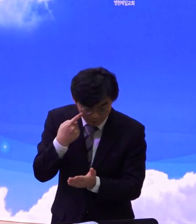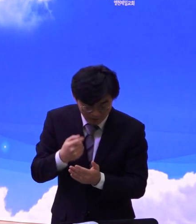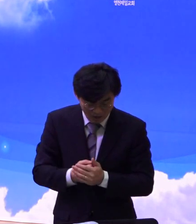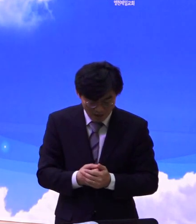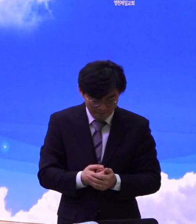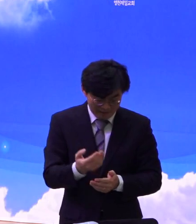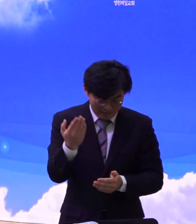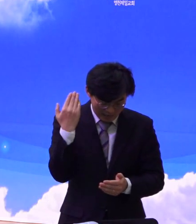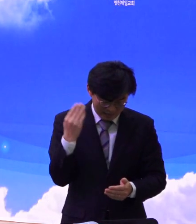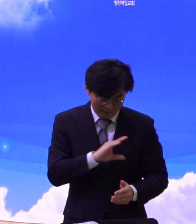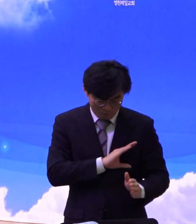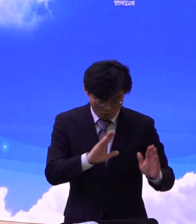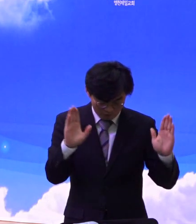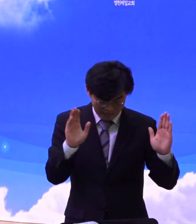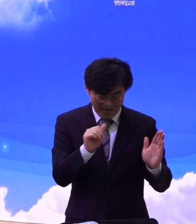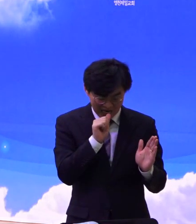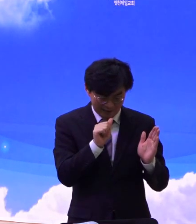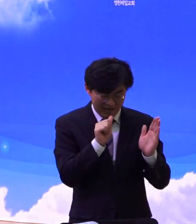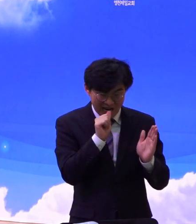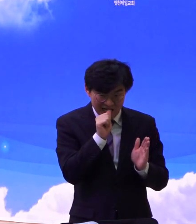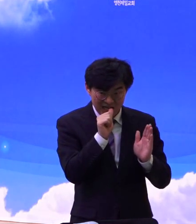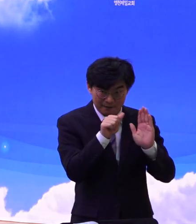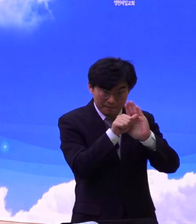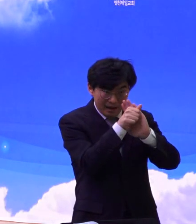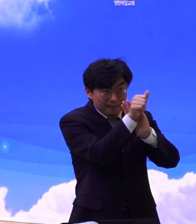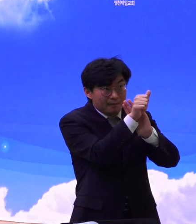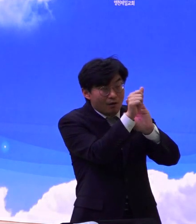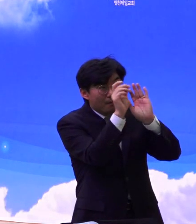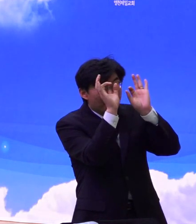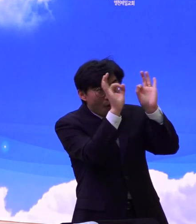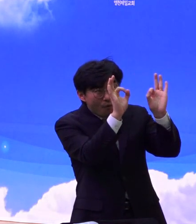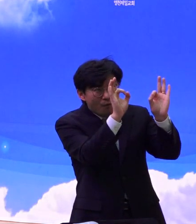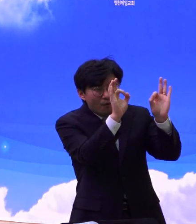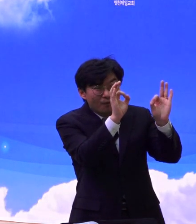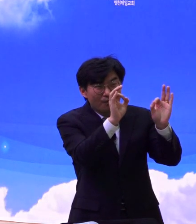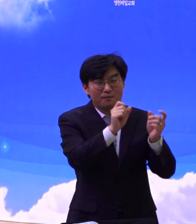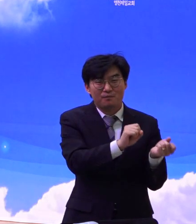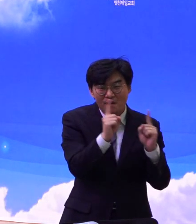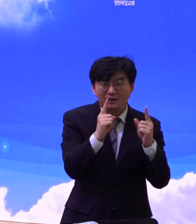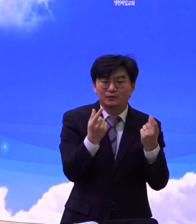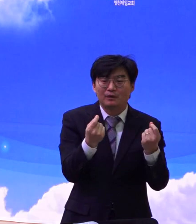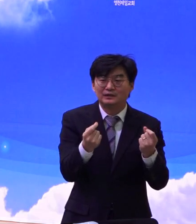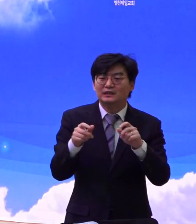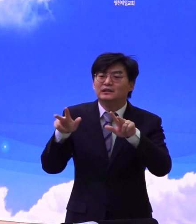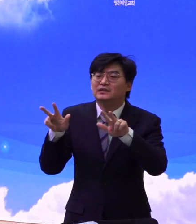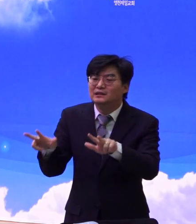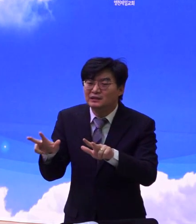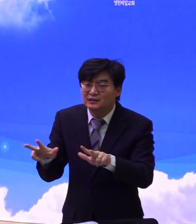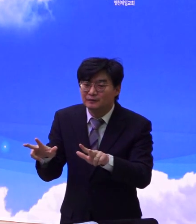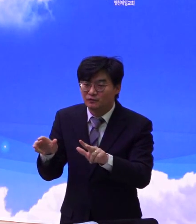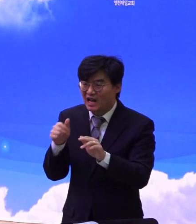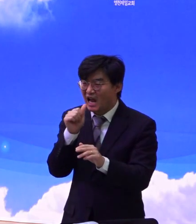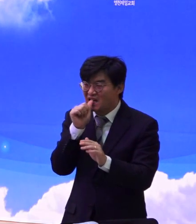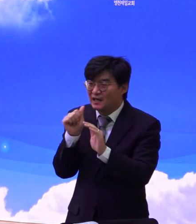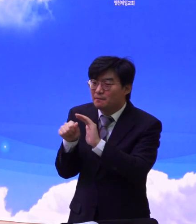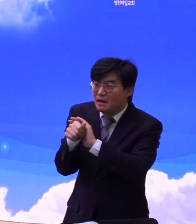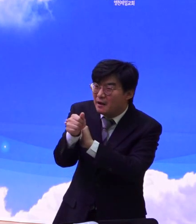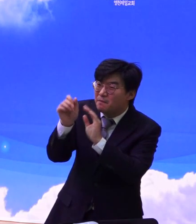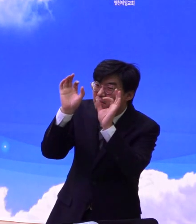그 놋뱀에게 분향하고 하나님을 섬기듯 숭배하게 되었습니다. 우리 주변에 보면 그런 것들이 좀